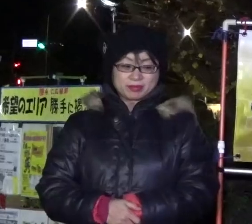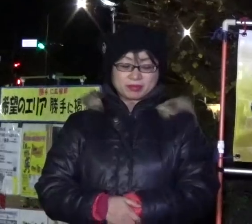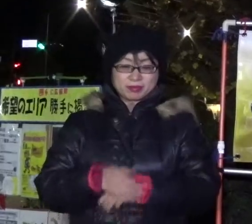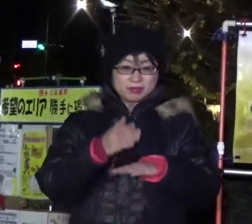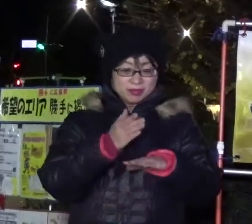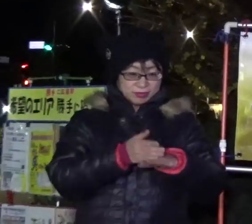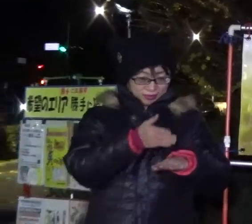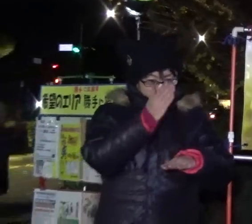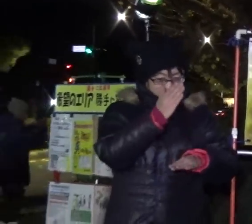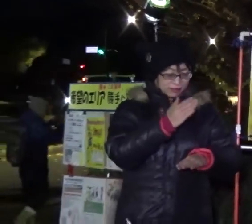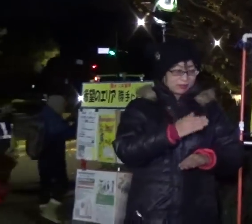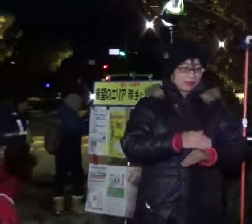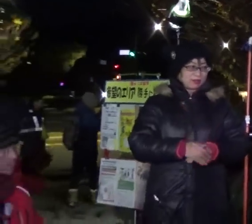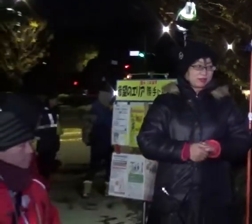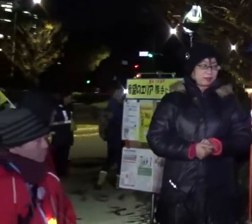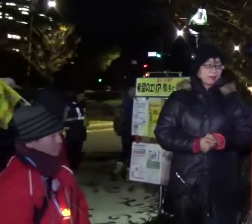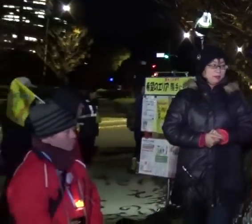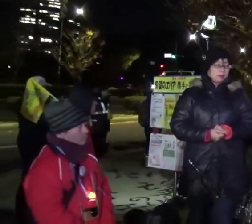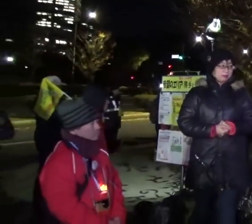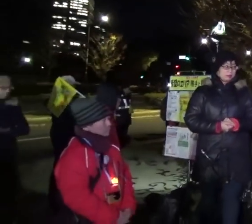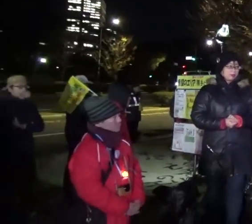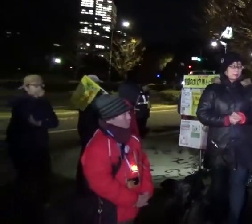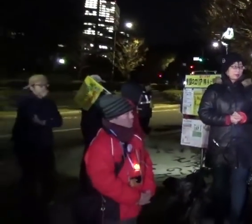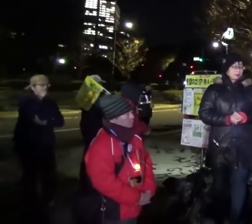平田さんでした。ありがとうございました。